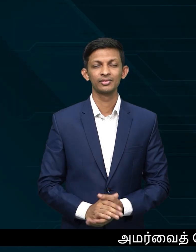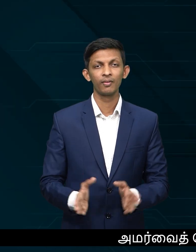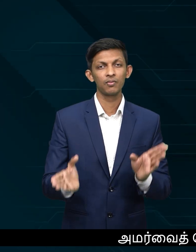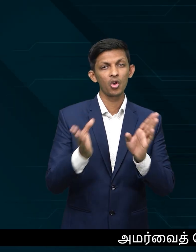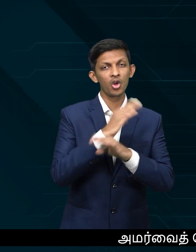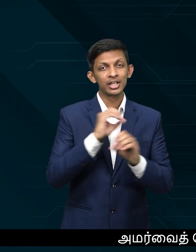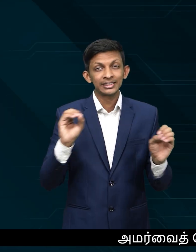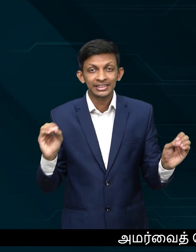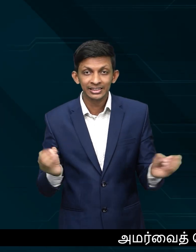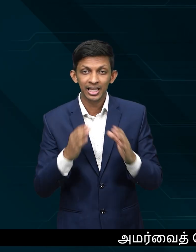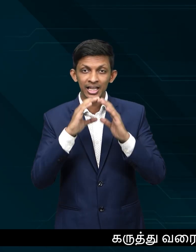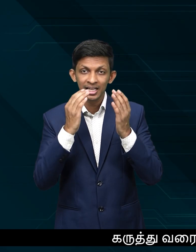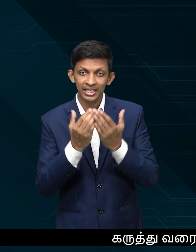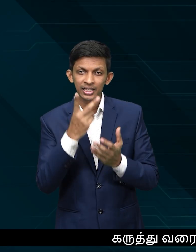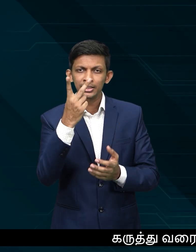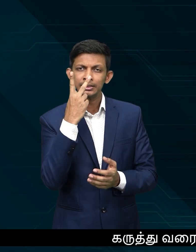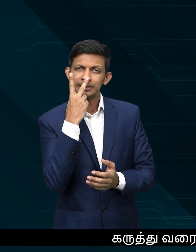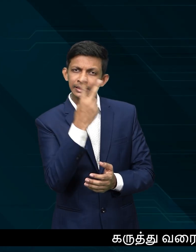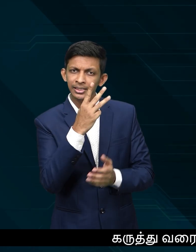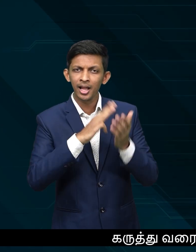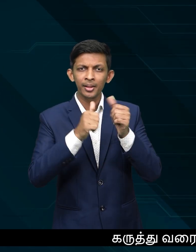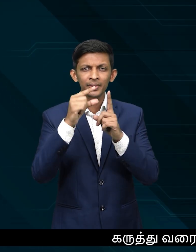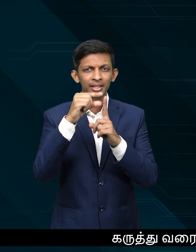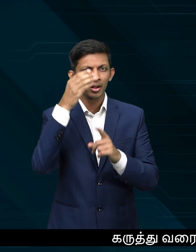அமர்வை தொடங்குவதற்கு முன் கருத்து வரைபடத்தை பார்ப்போம்.